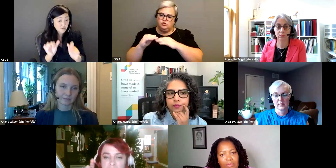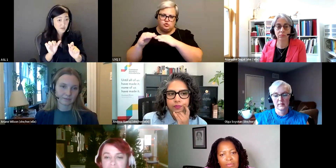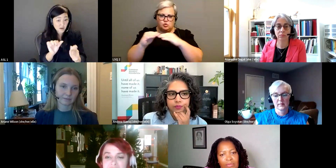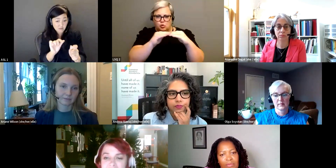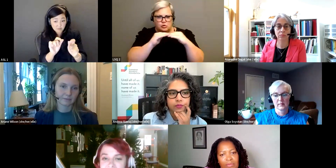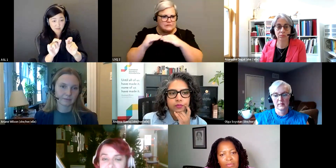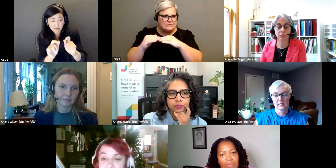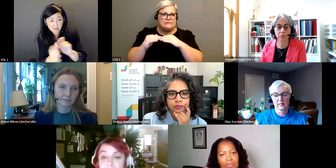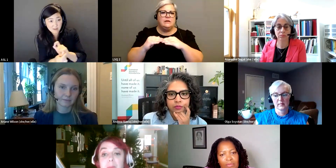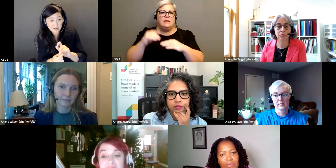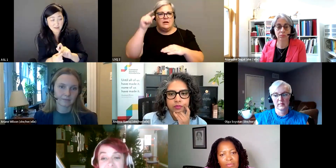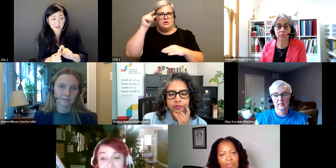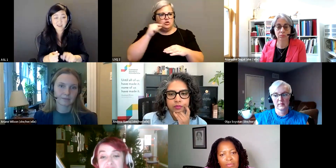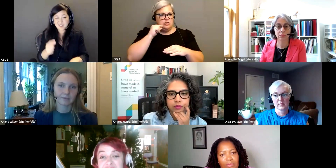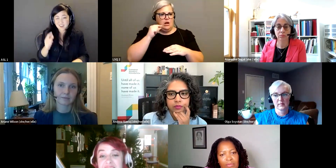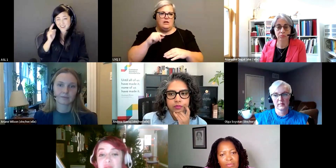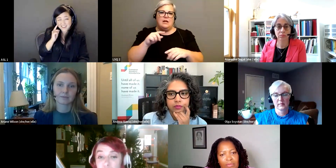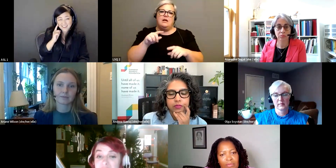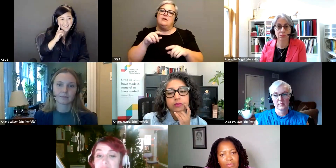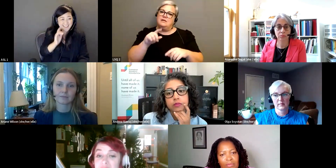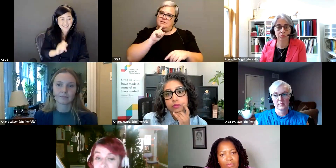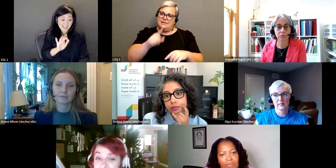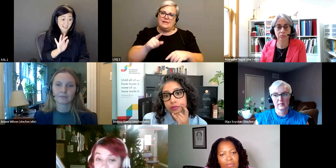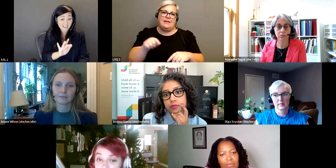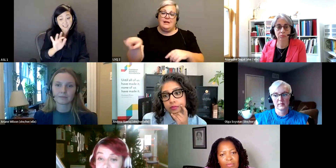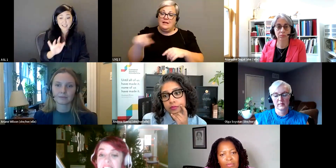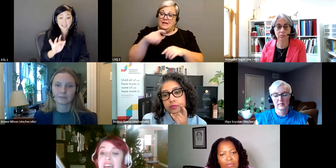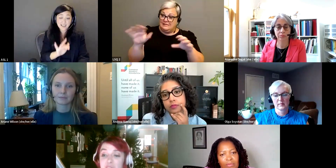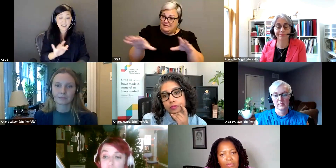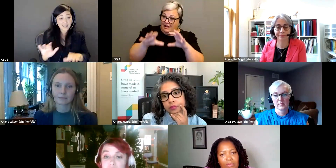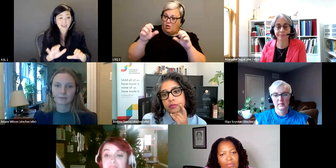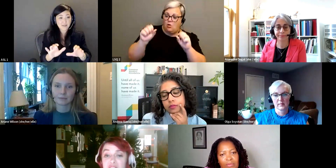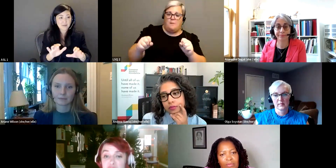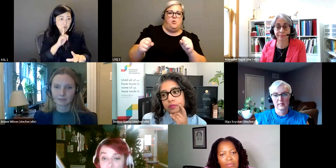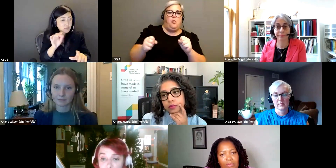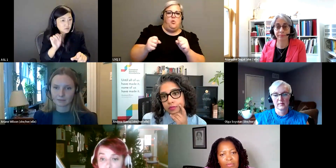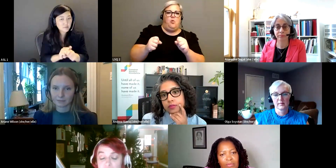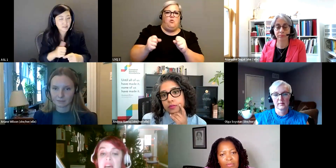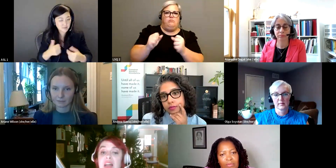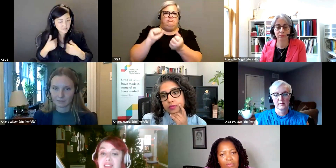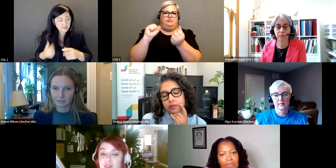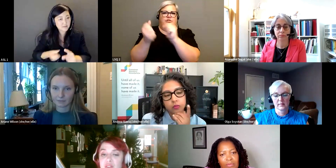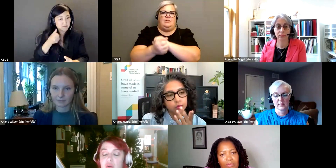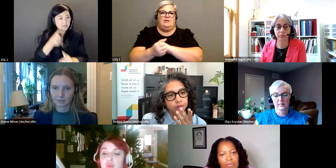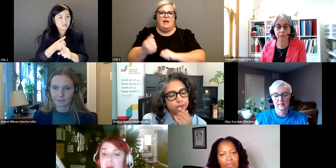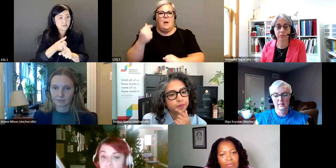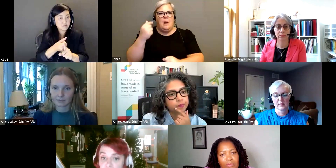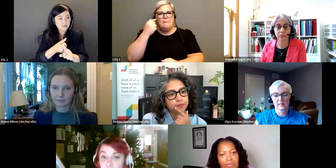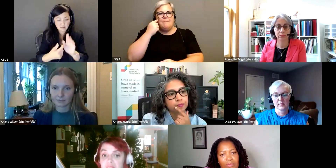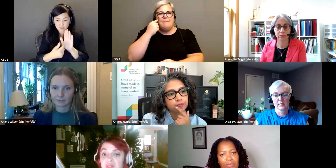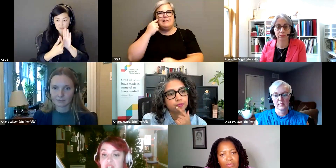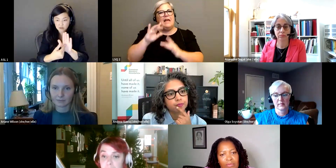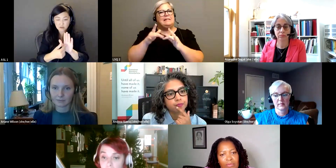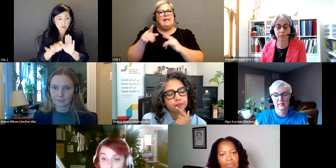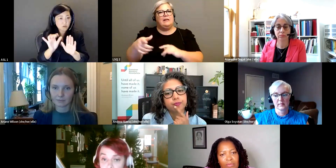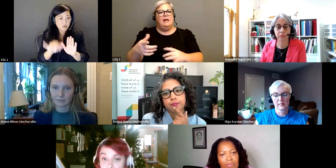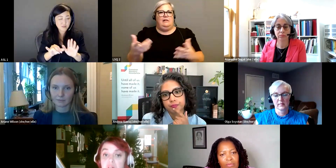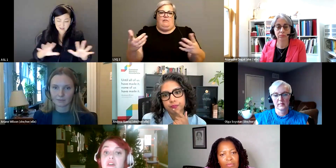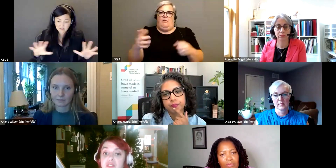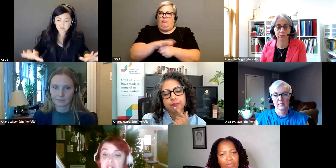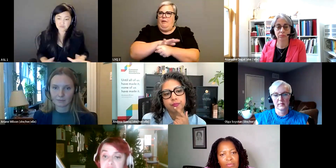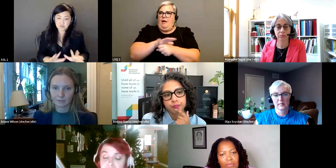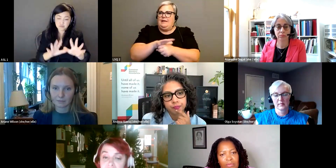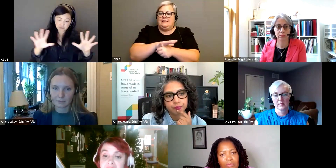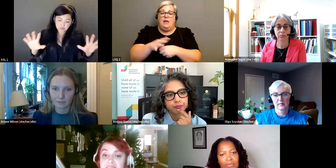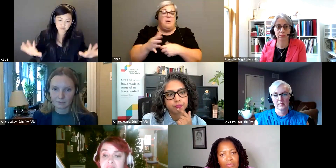plus nous allons favoriser le changement. Ça peut paraître limité d'agir en ligne, mais c'est quelque chose qui peut en